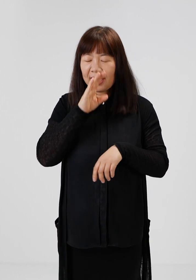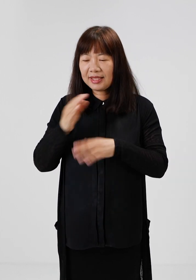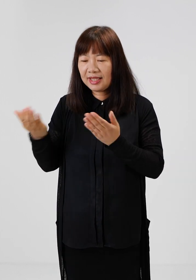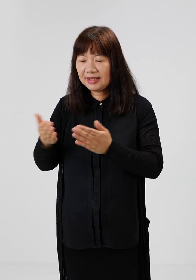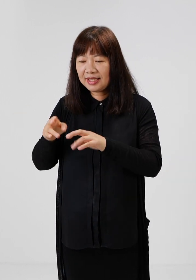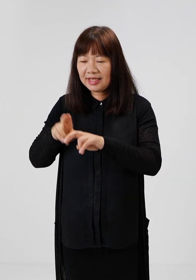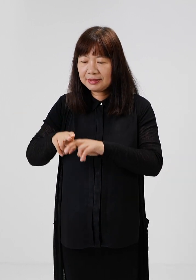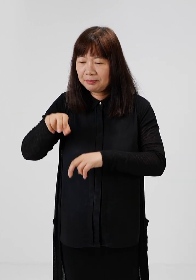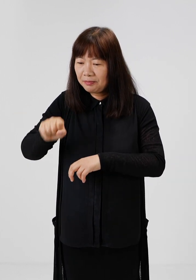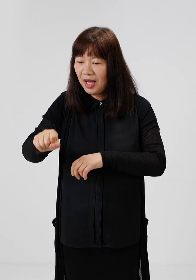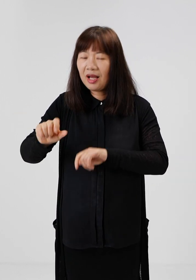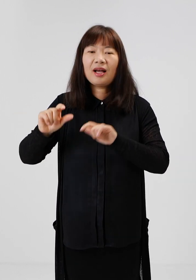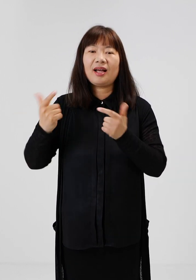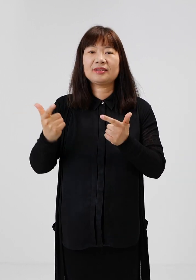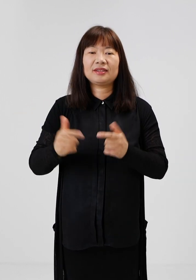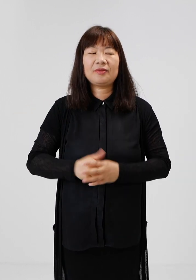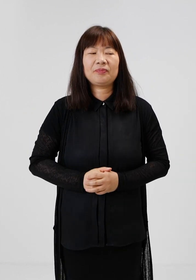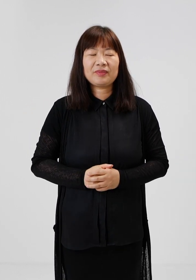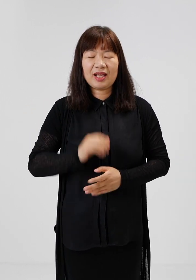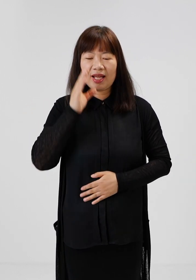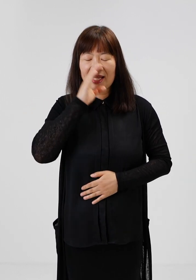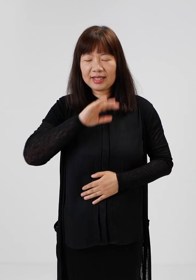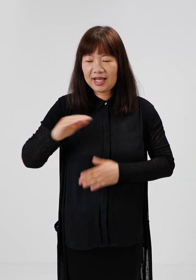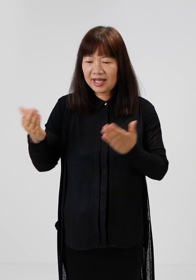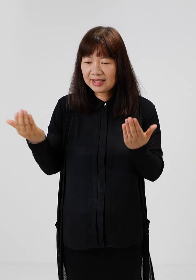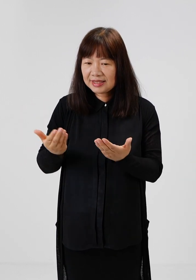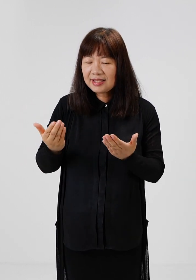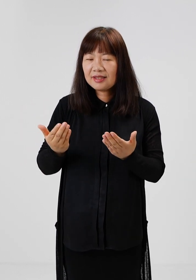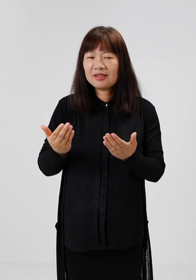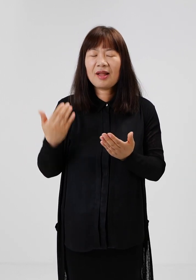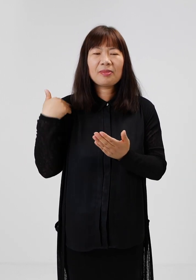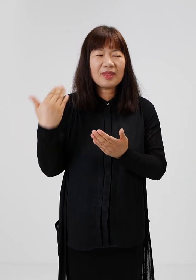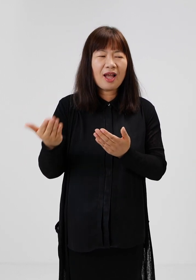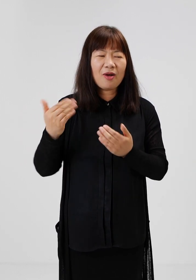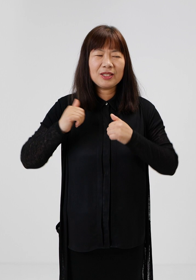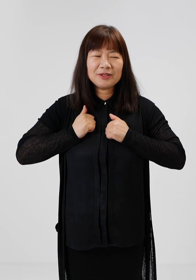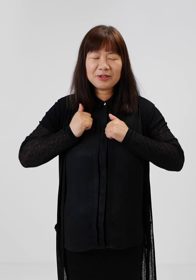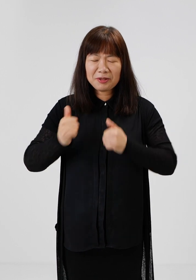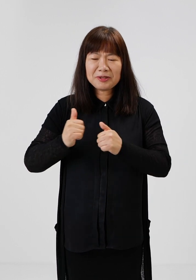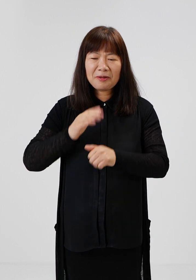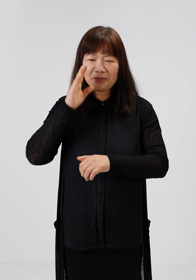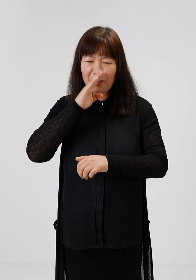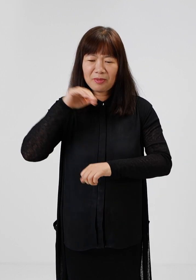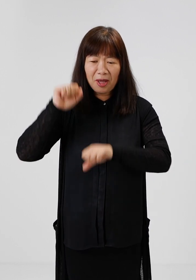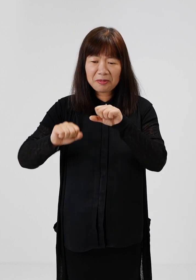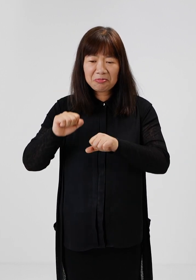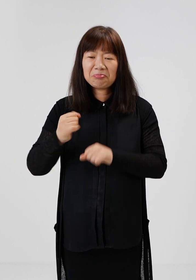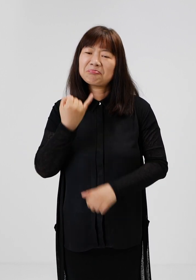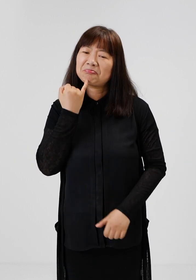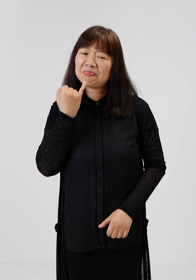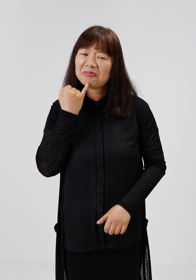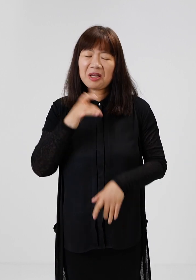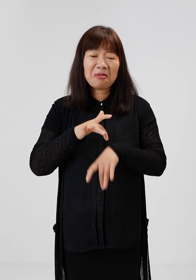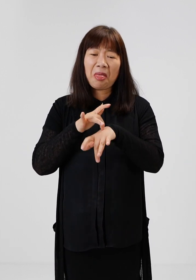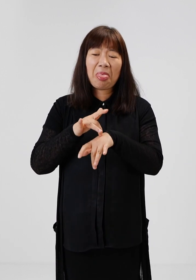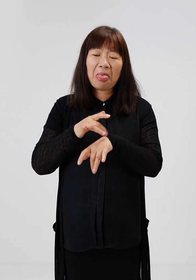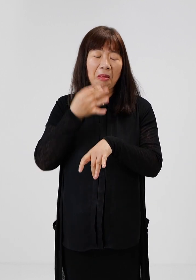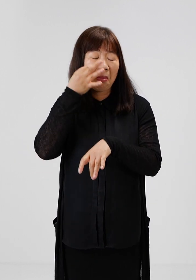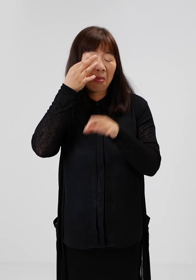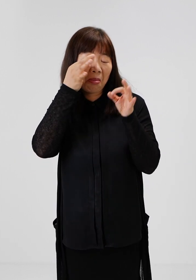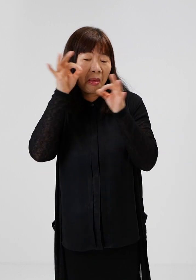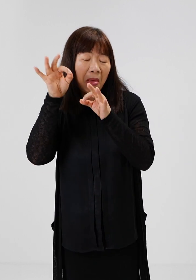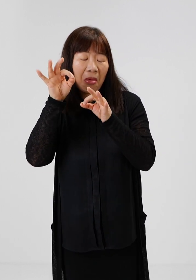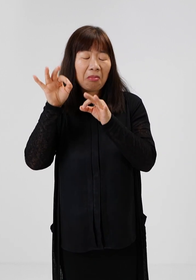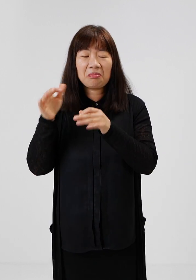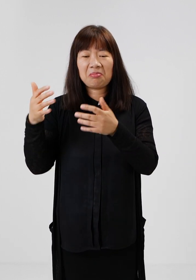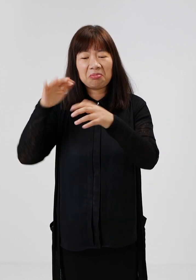둥지를 틀지 않아요. 악한 일에는 냅둬도 열심히 못된 짓 많이 하니까 사탄이 거기는 견눈질도